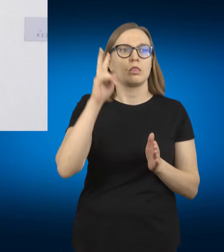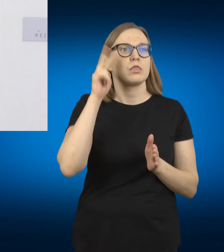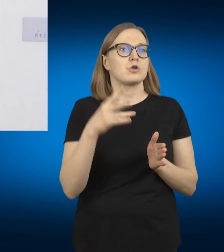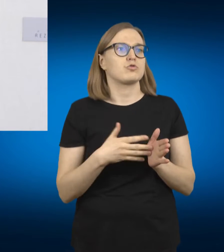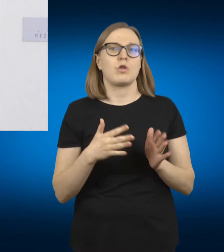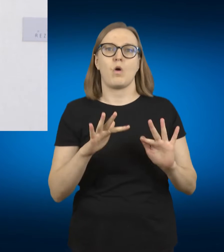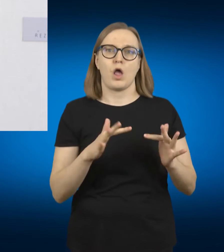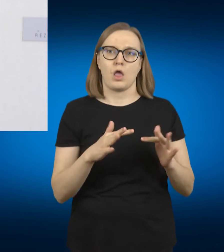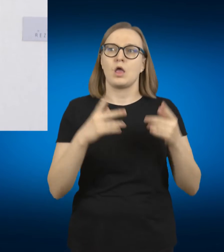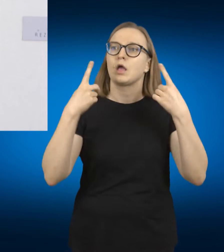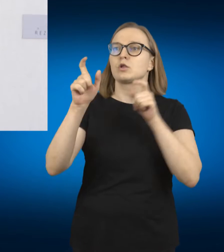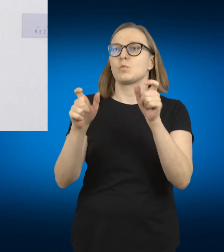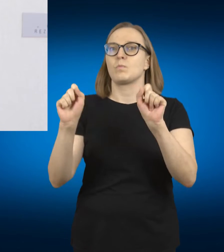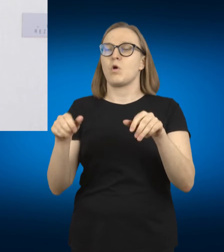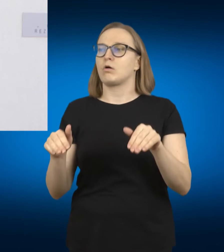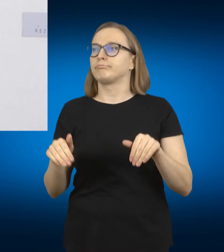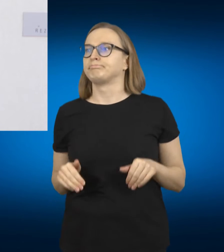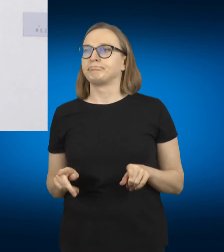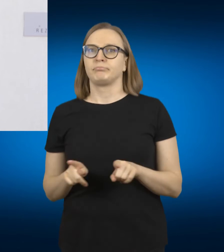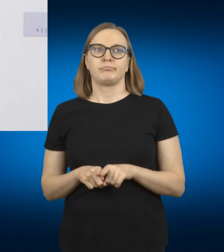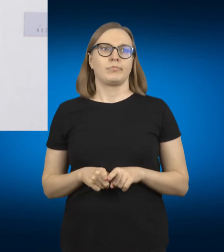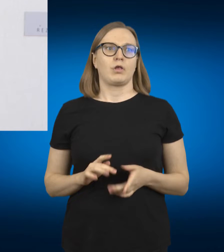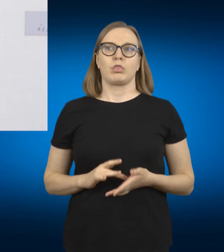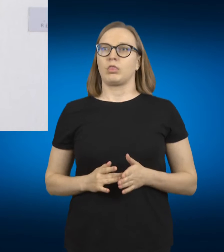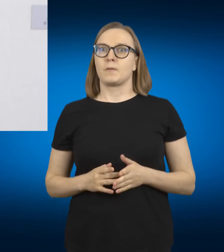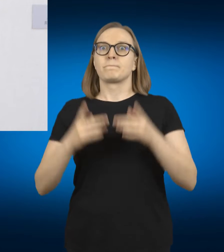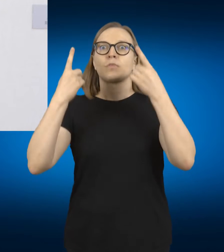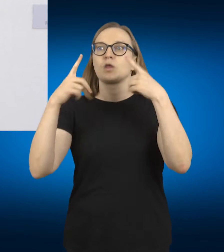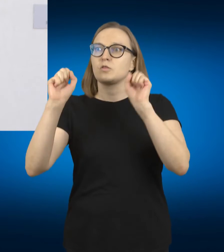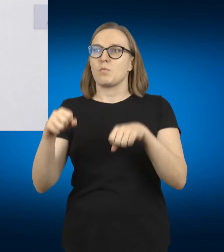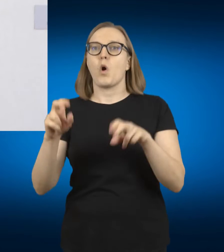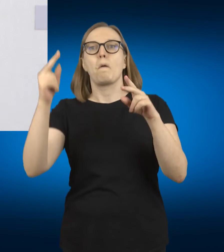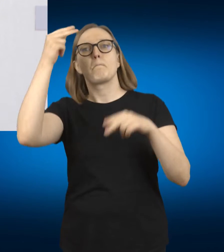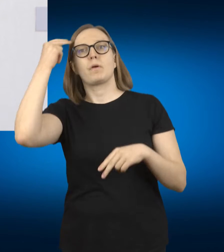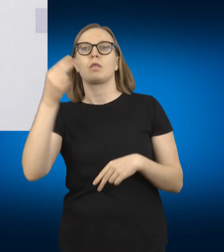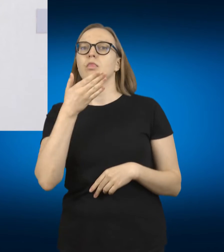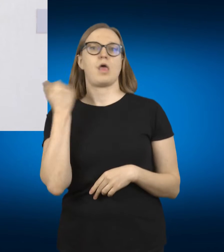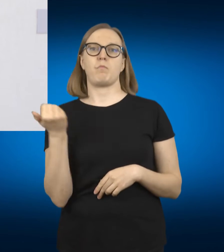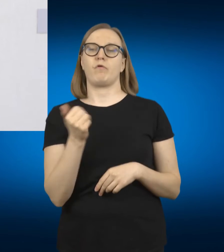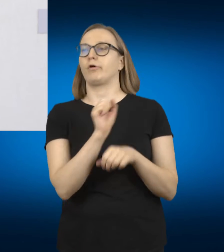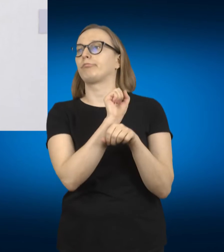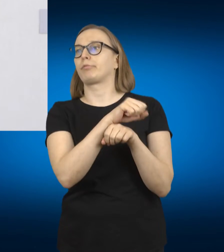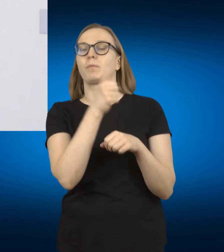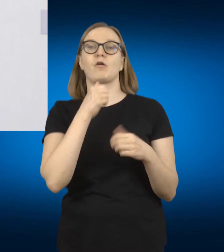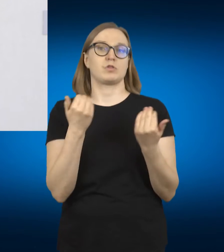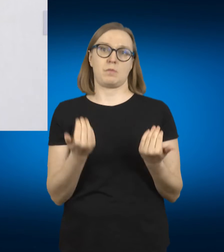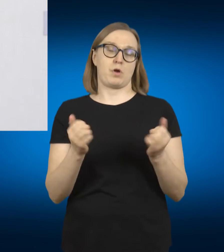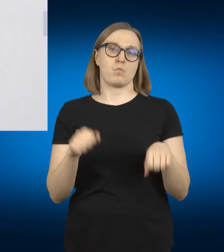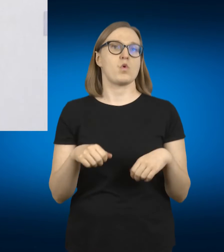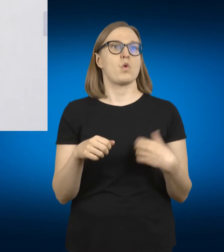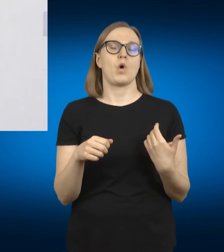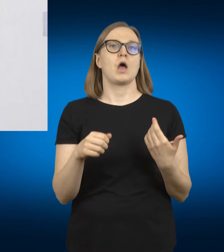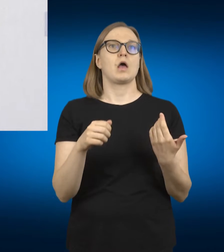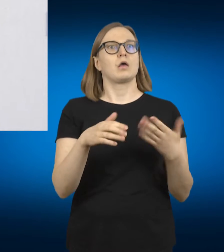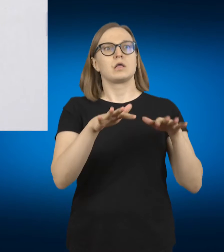būti sustingę ir nežinoti, ko imtis, kai kurie žmonės gali būti neigimi ir elgtis lyg nieko neatsitiko. Pavyzdžiui, šiuo metu toks elgesys galėtų